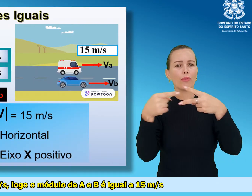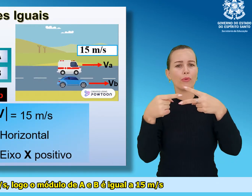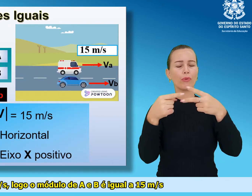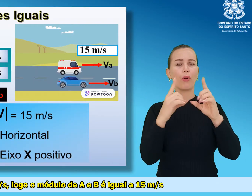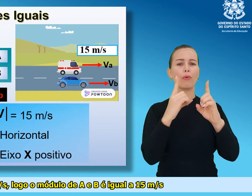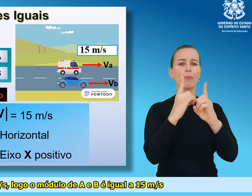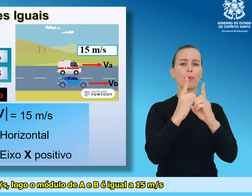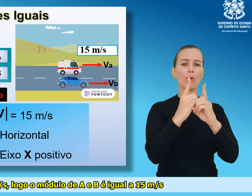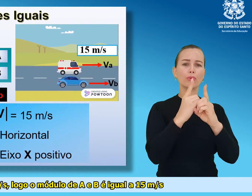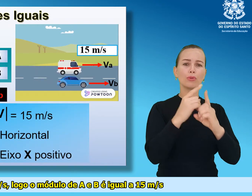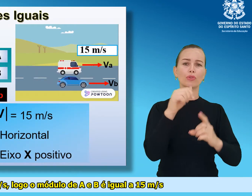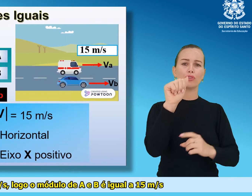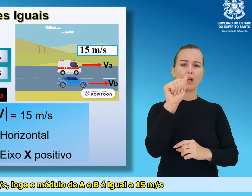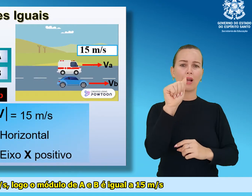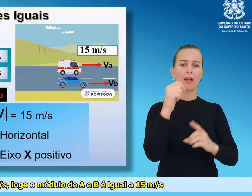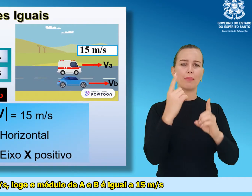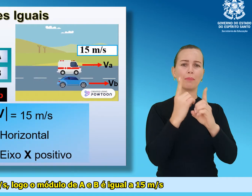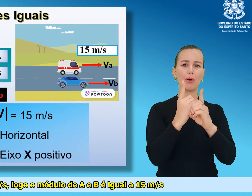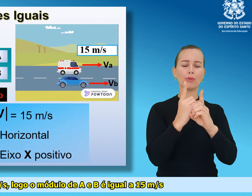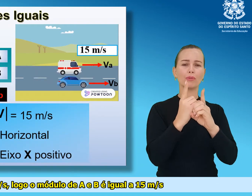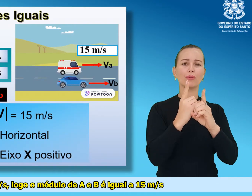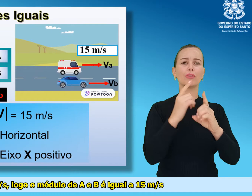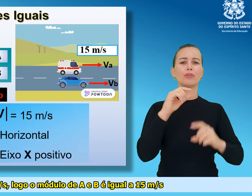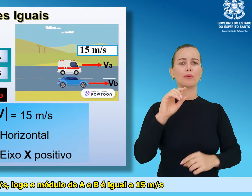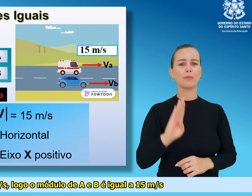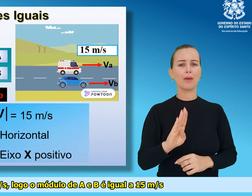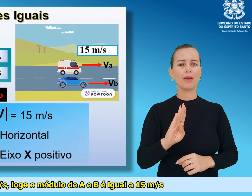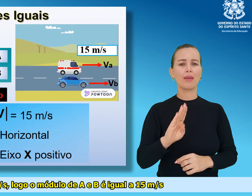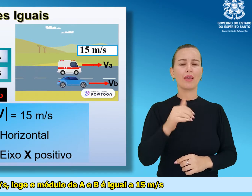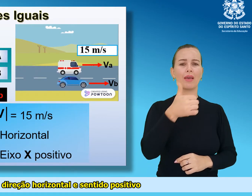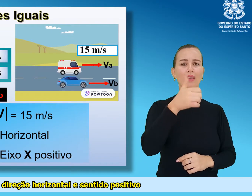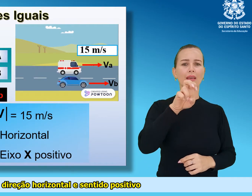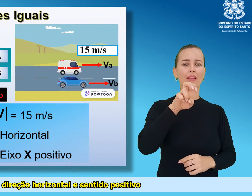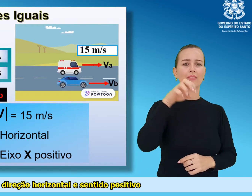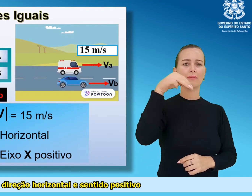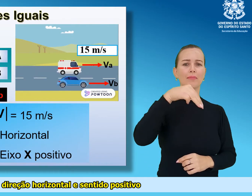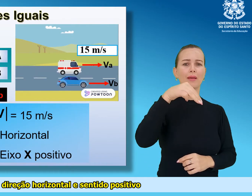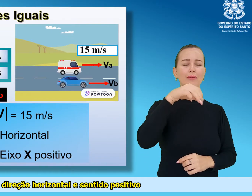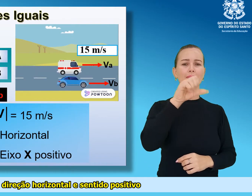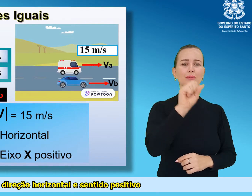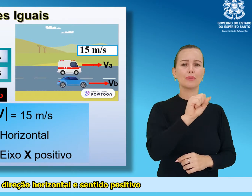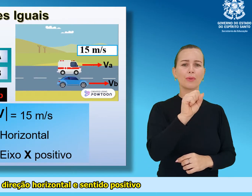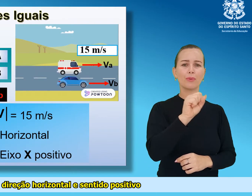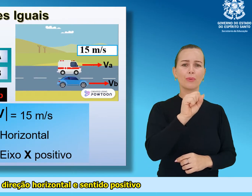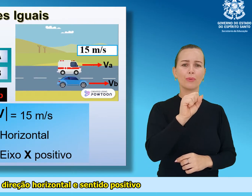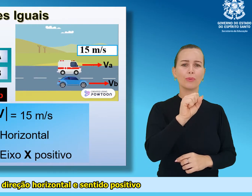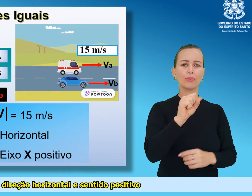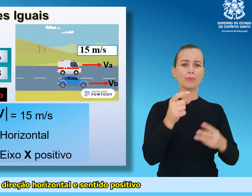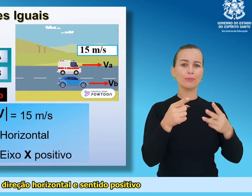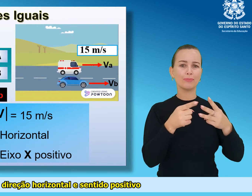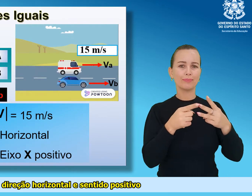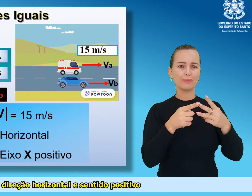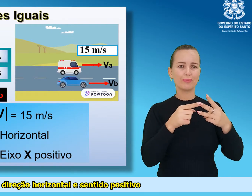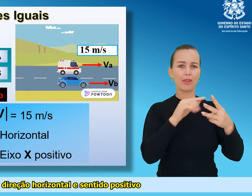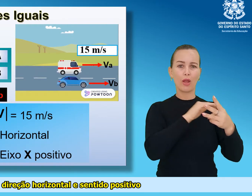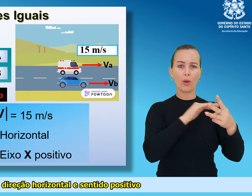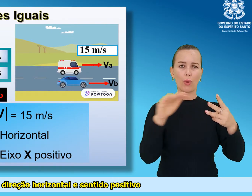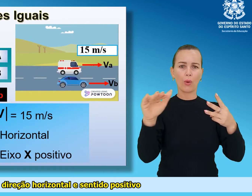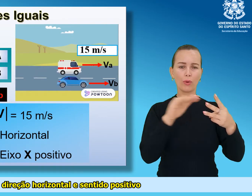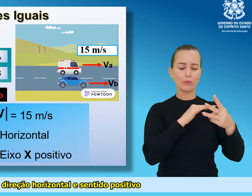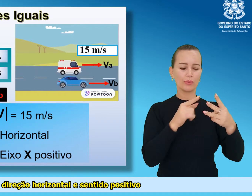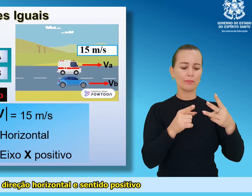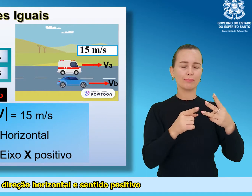A e B é igual a 15 metros por segundo, direção horizontal e